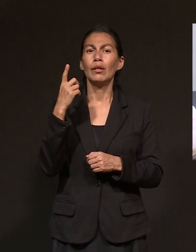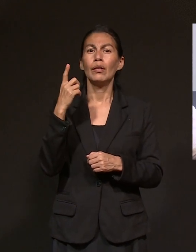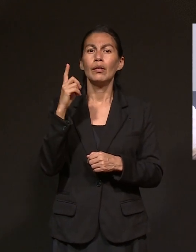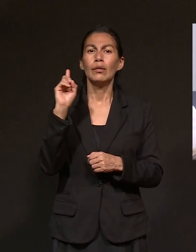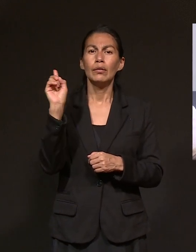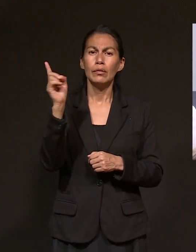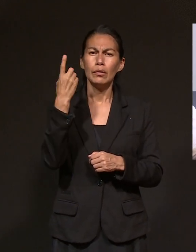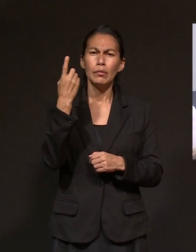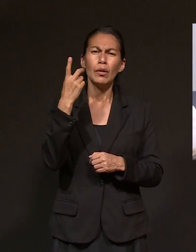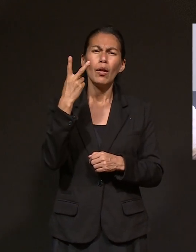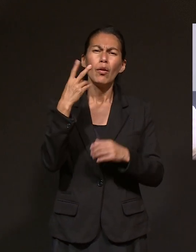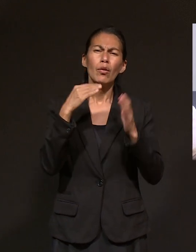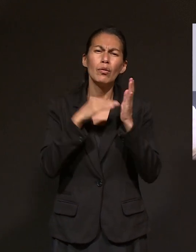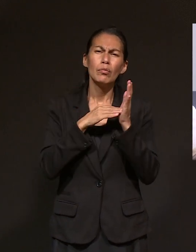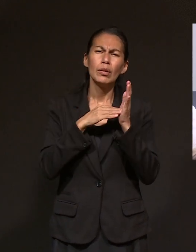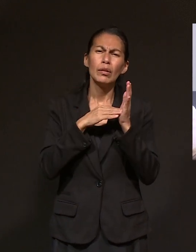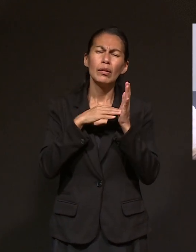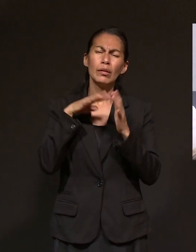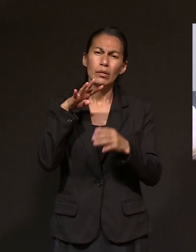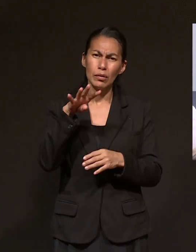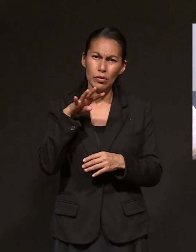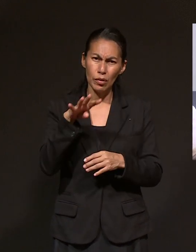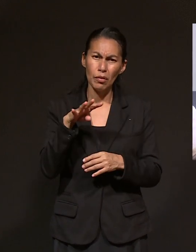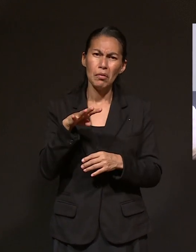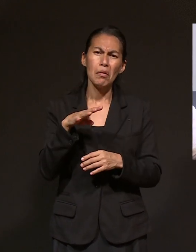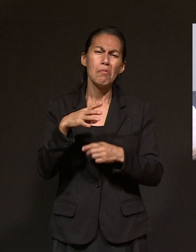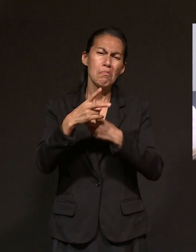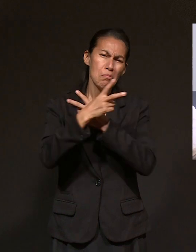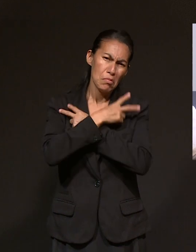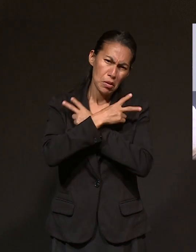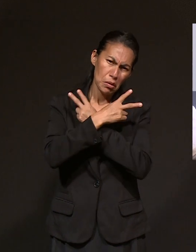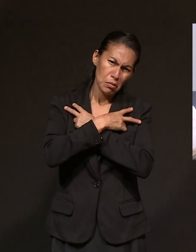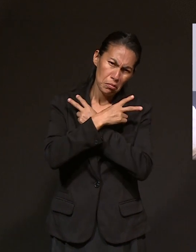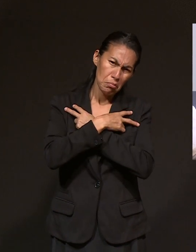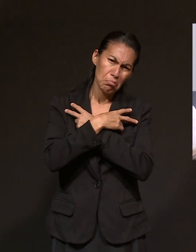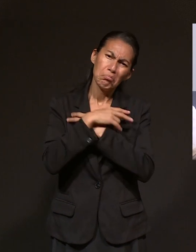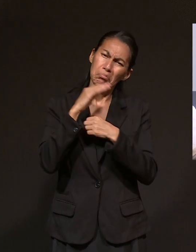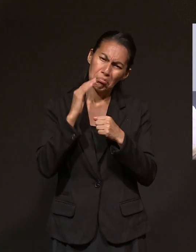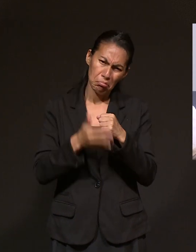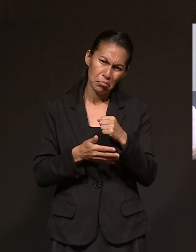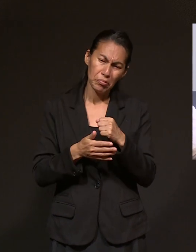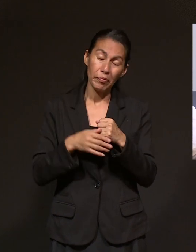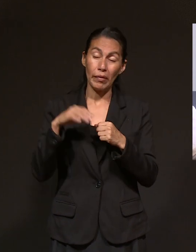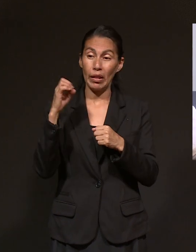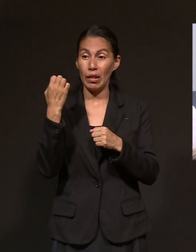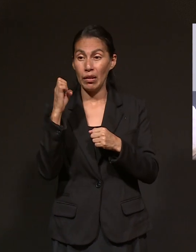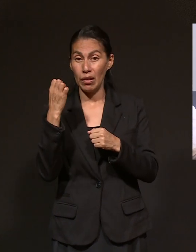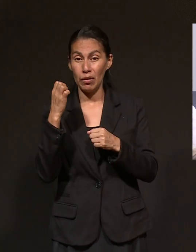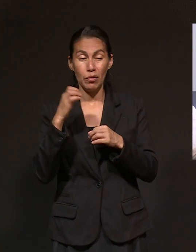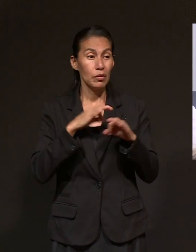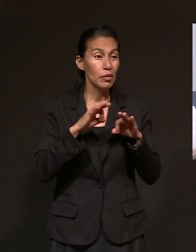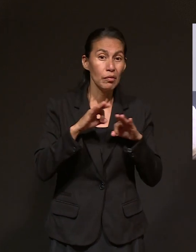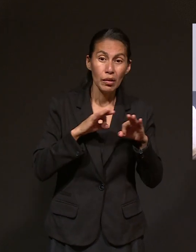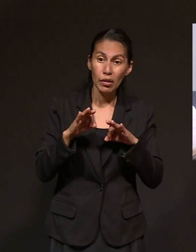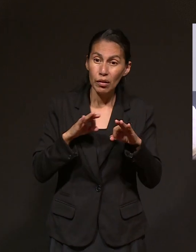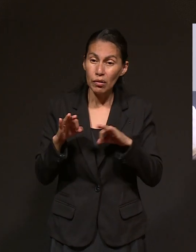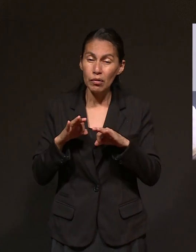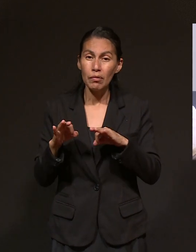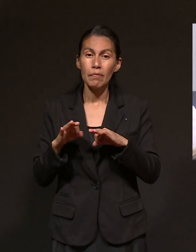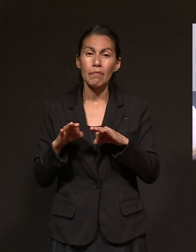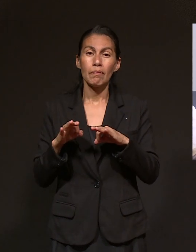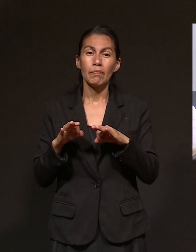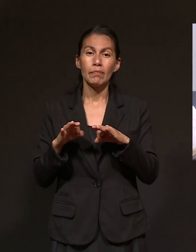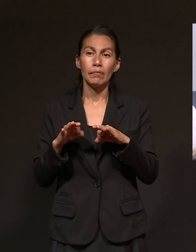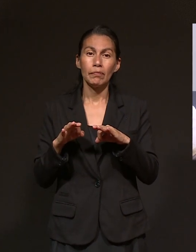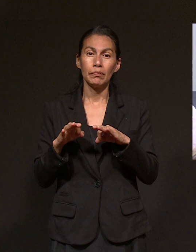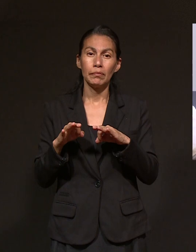2019. Así que, pues, las vacaciones las pasamos en familia. Y en enero, pues, empezamos